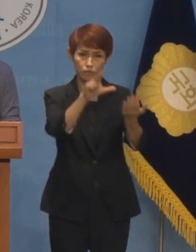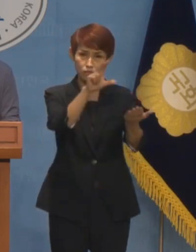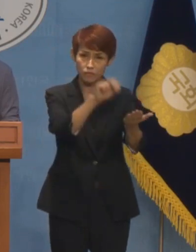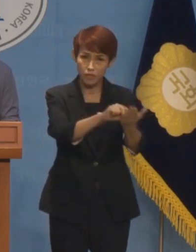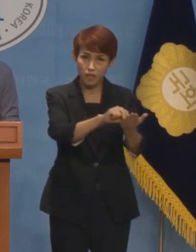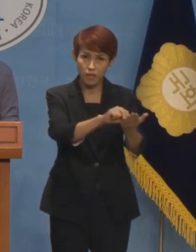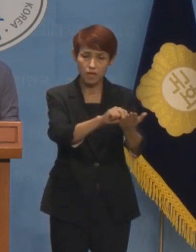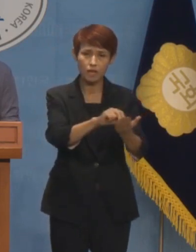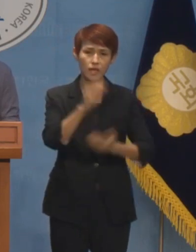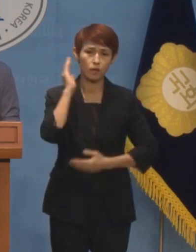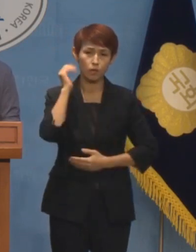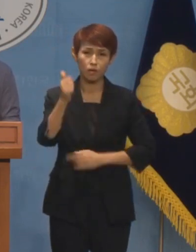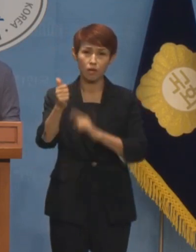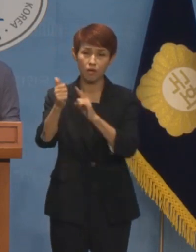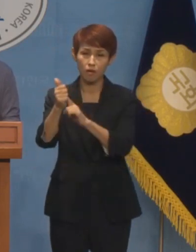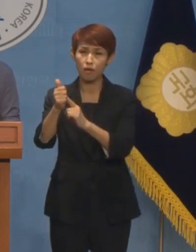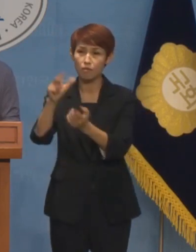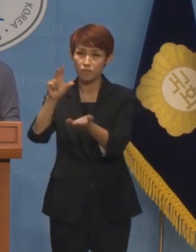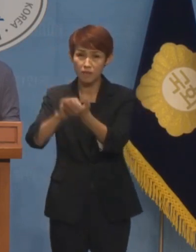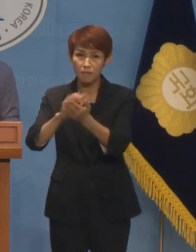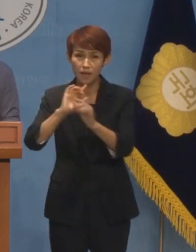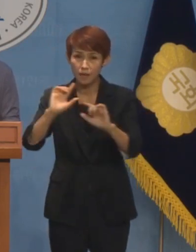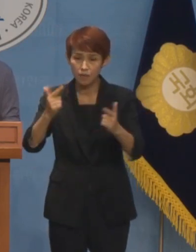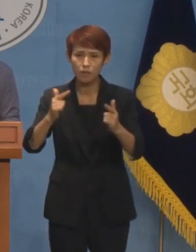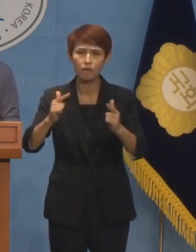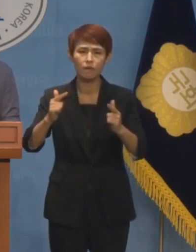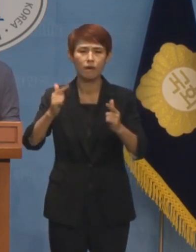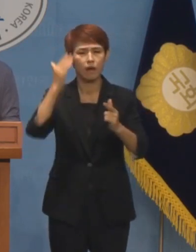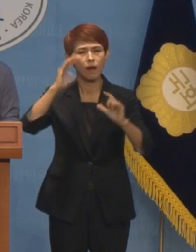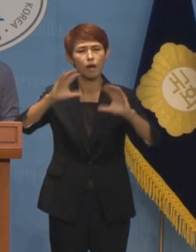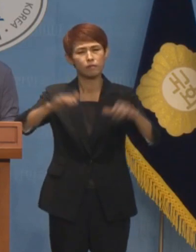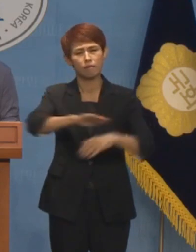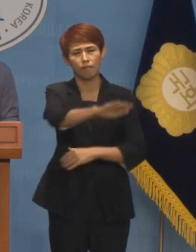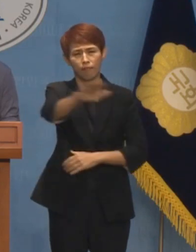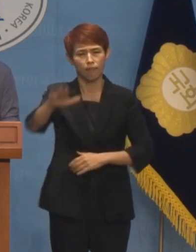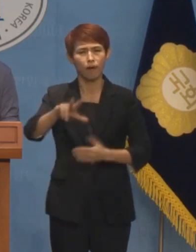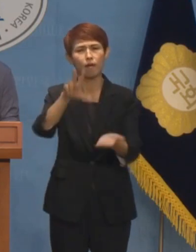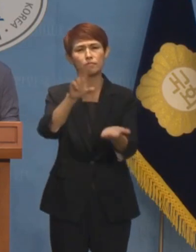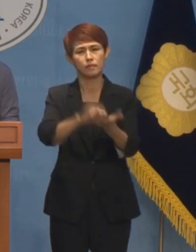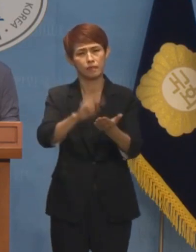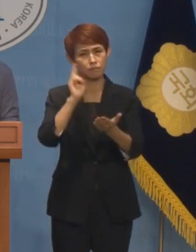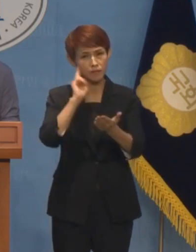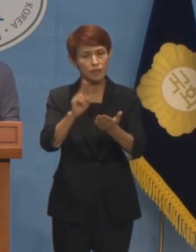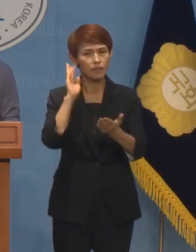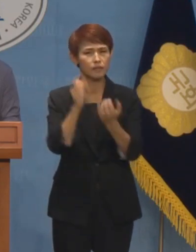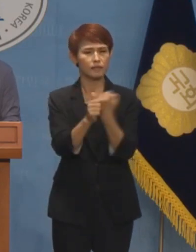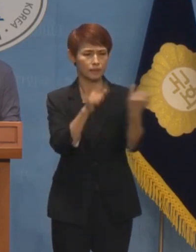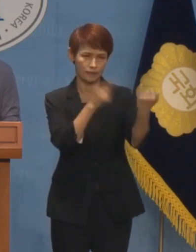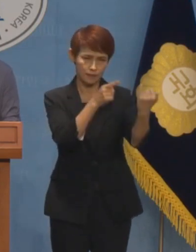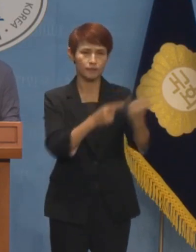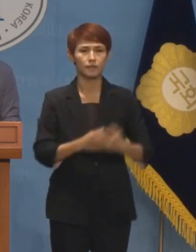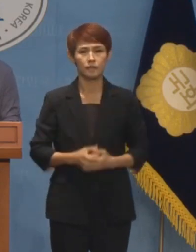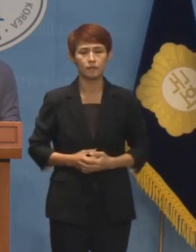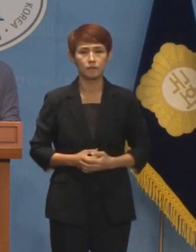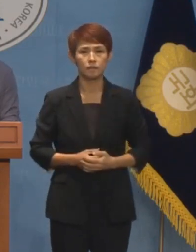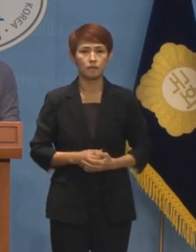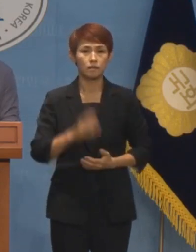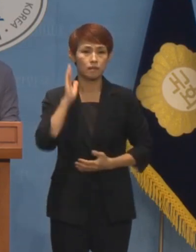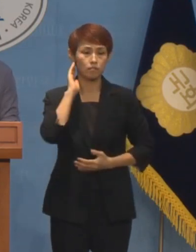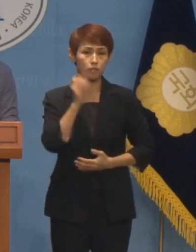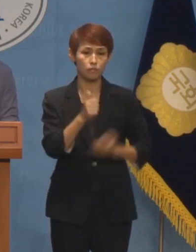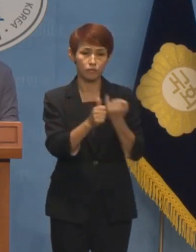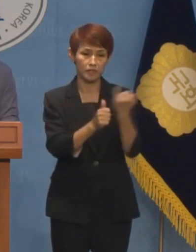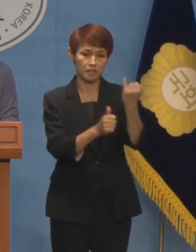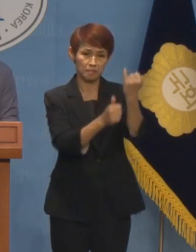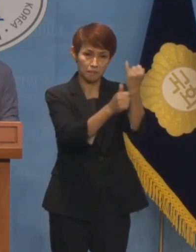이제 대통령만의 리스크가 아니라 나라 전체의 리스크가 되어버린 지 오래입니다. 제2부속실